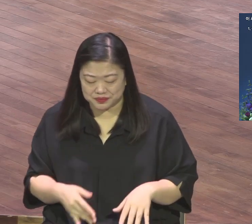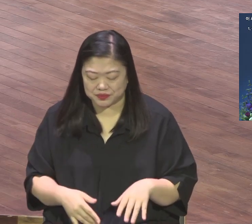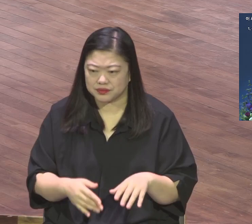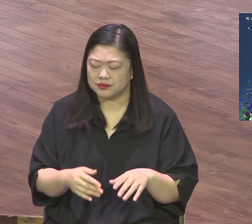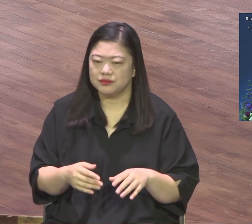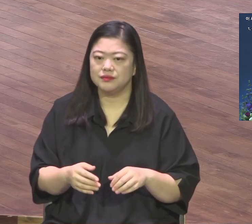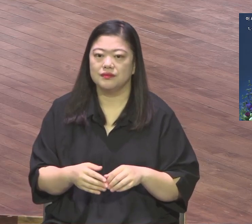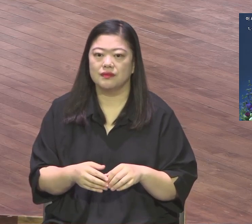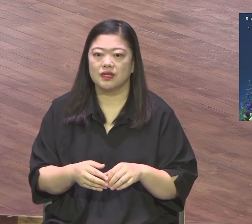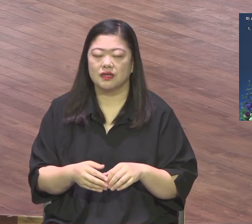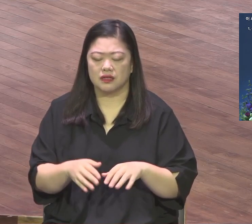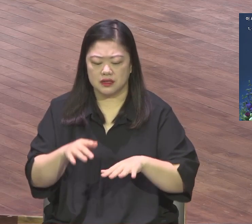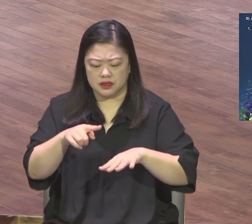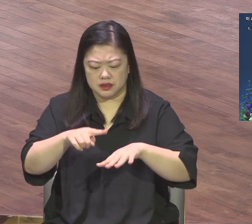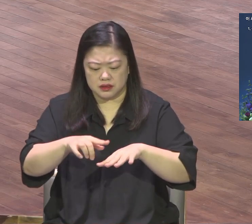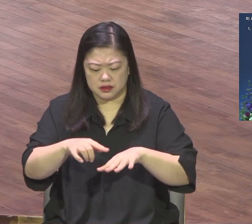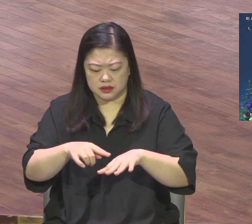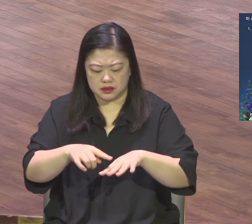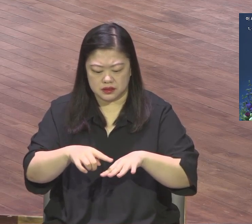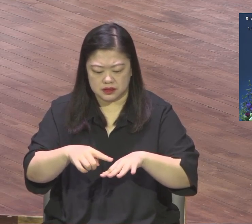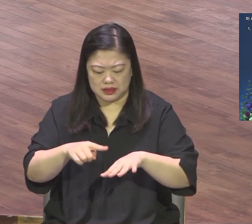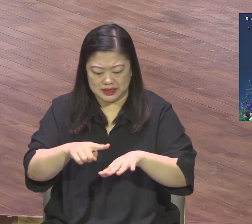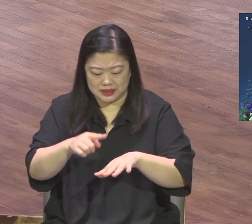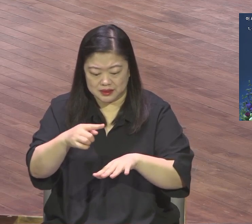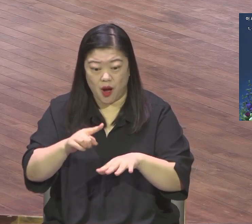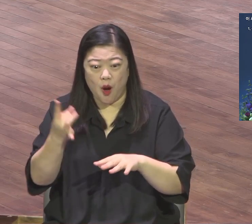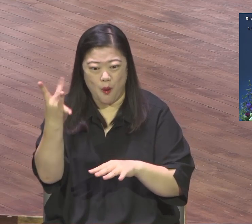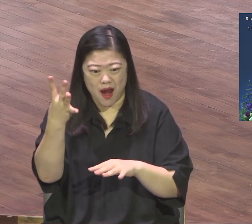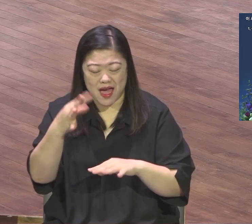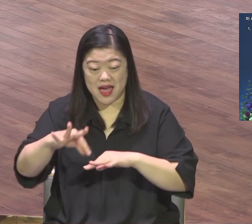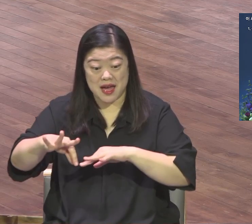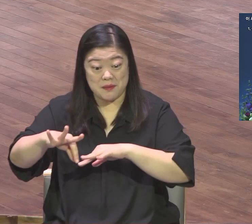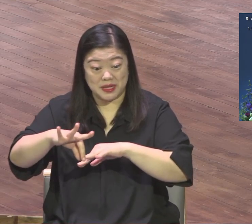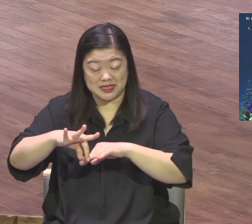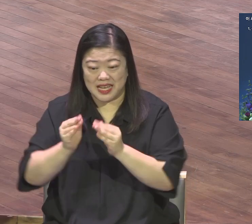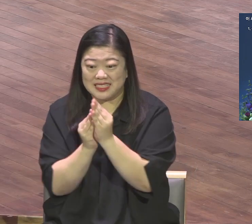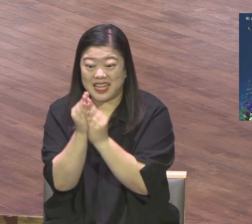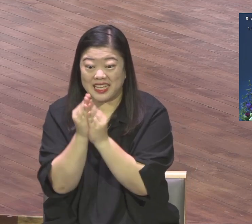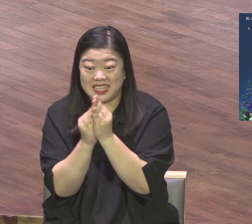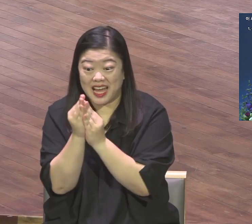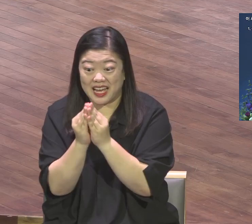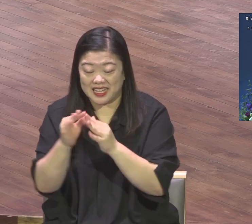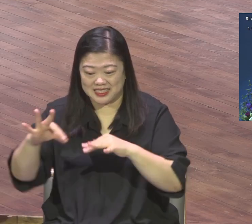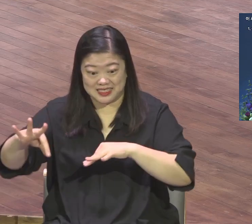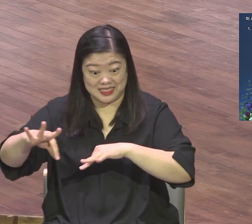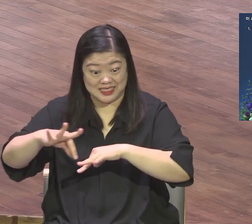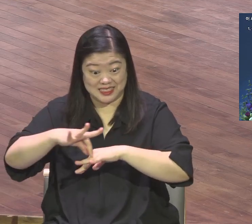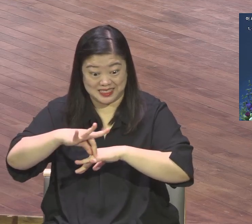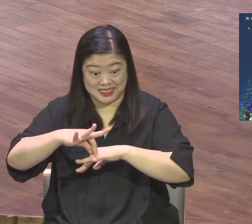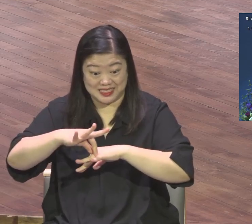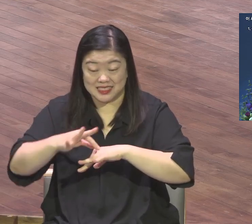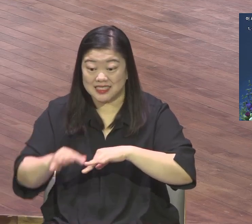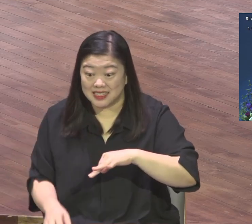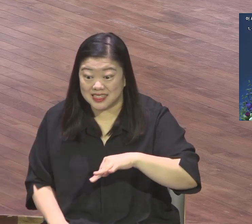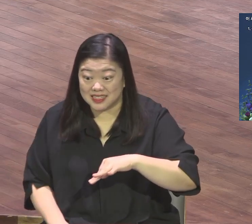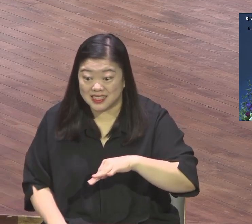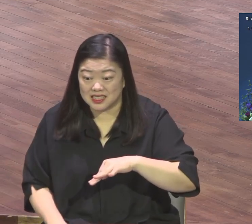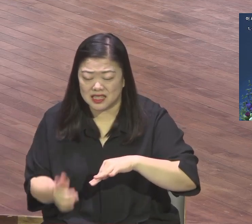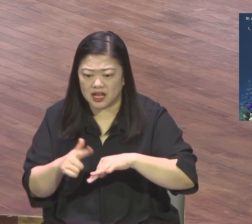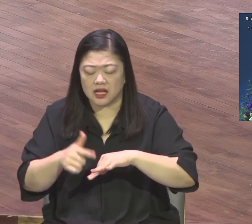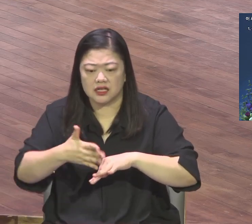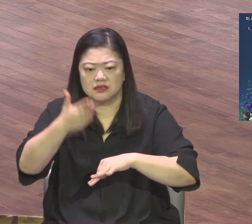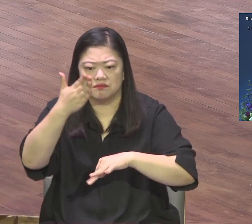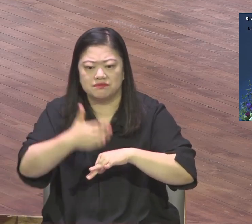배에다가 다이아 주부 붙여서 기어서 새벽기도 갑니다. 성당으로